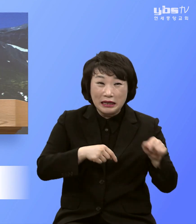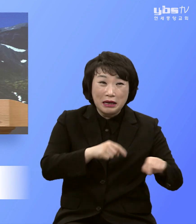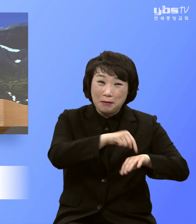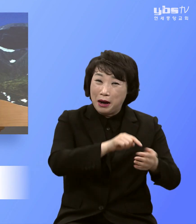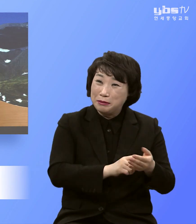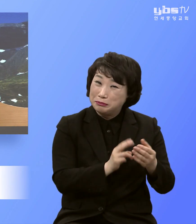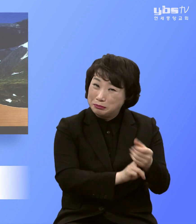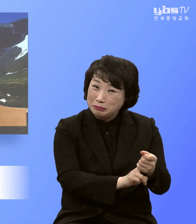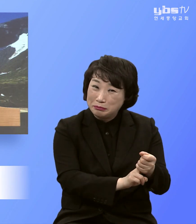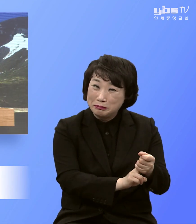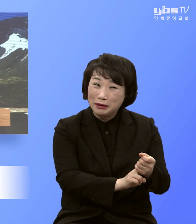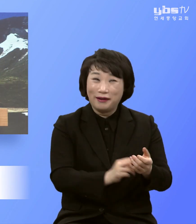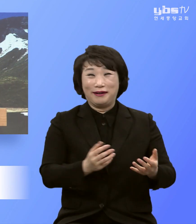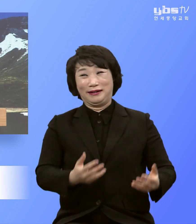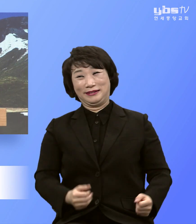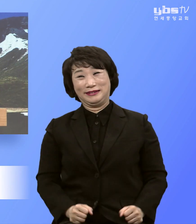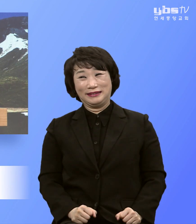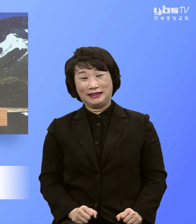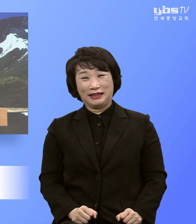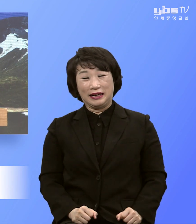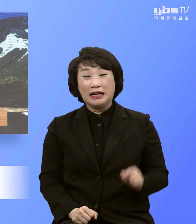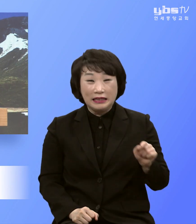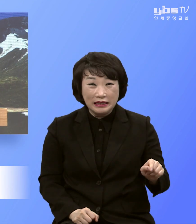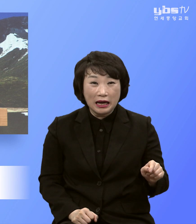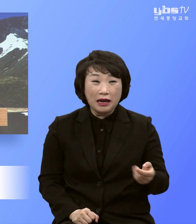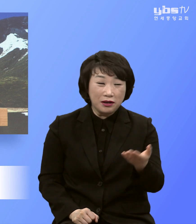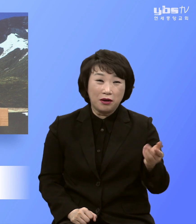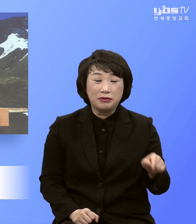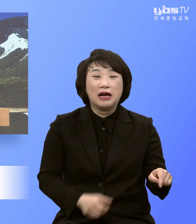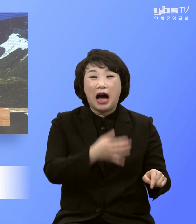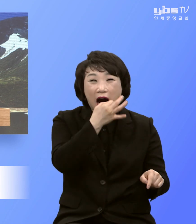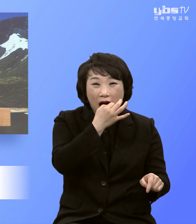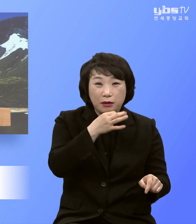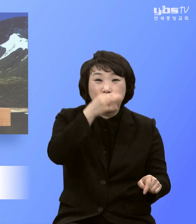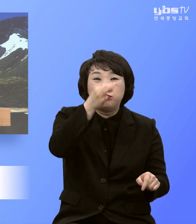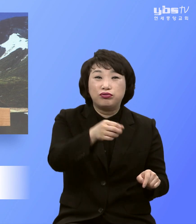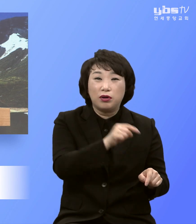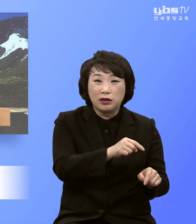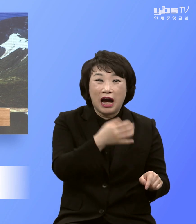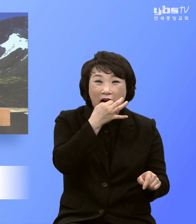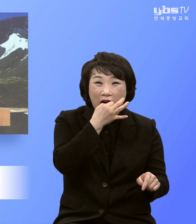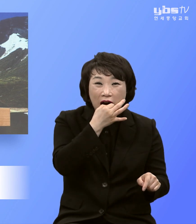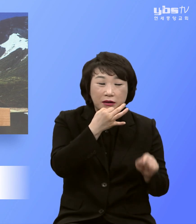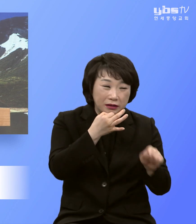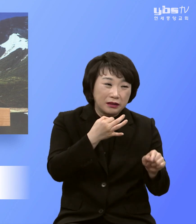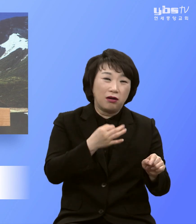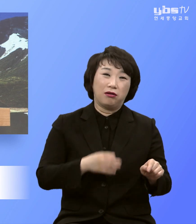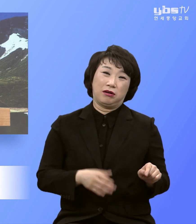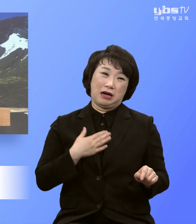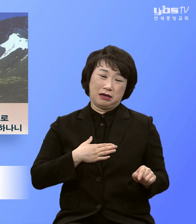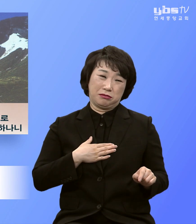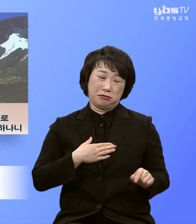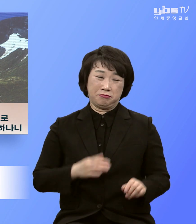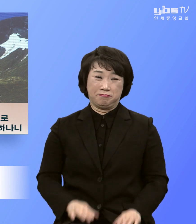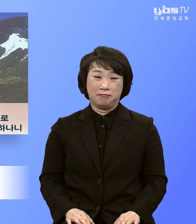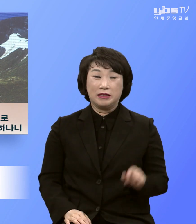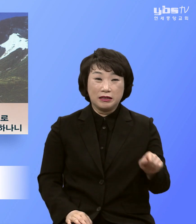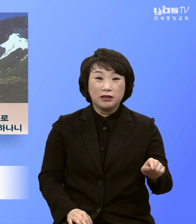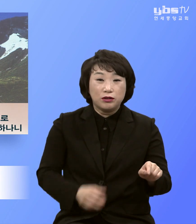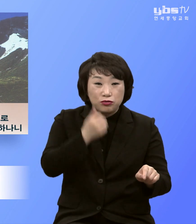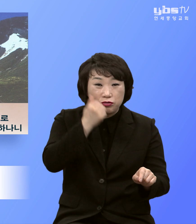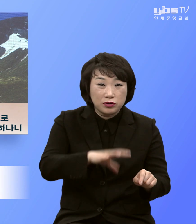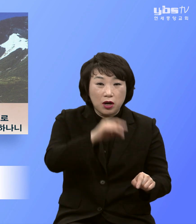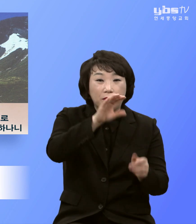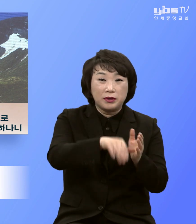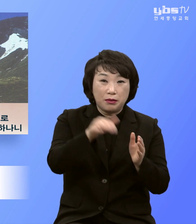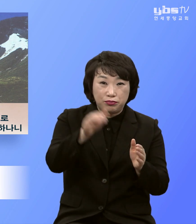본심이 있지 않냐 이 말이에요. 이것을 욕심이라고 말한다. 욕심. 저는 처음부터